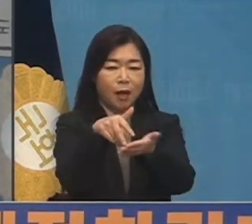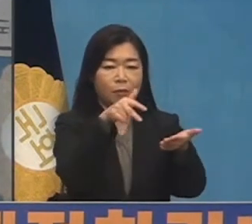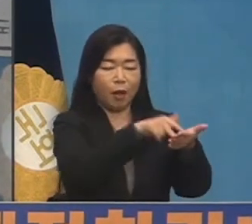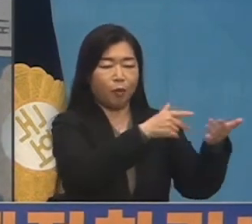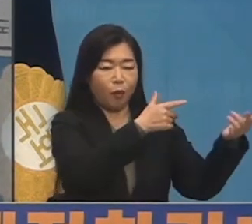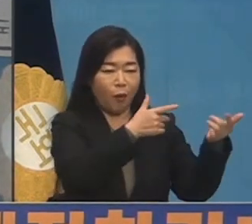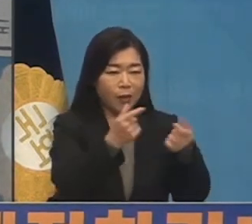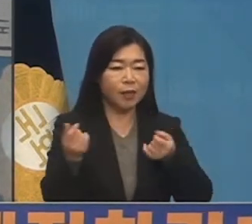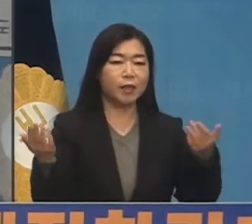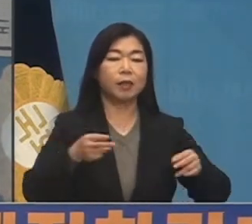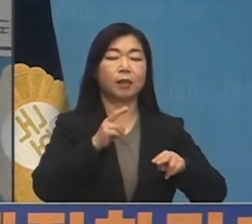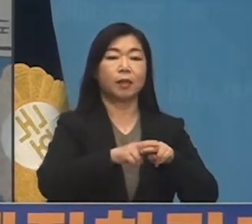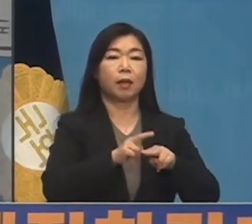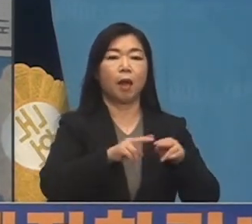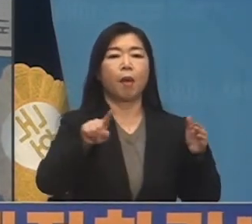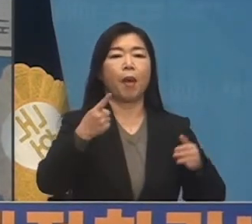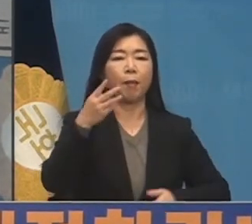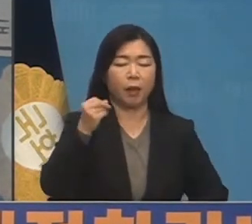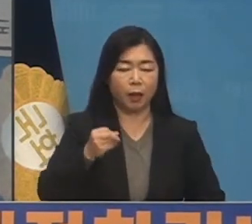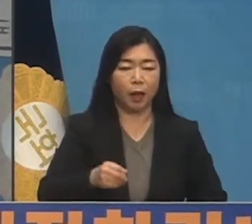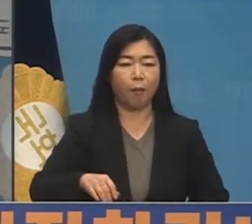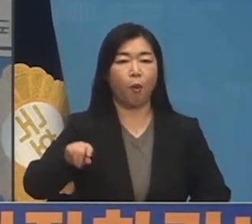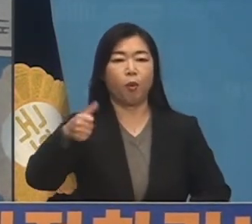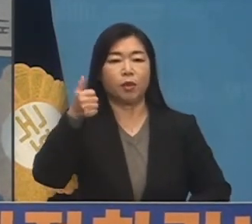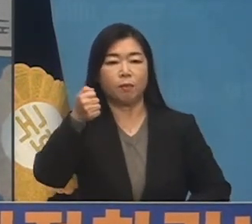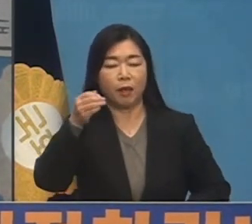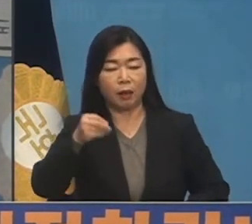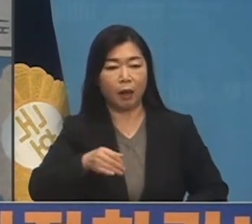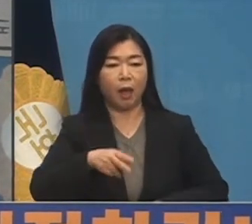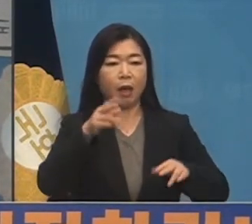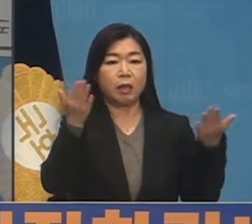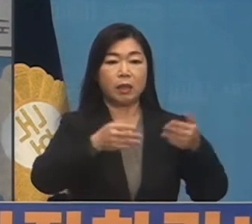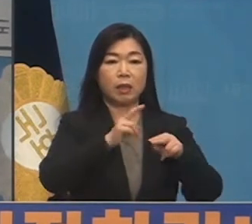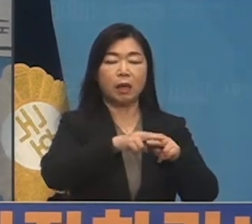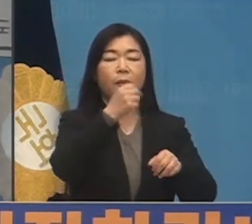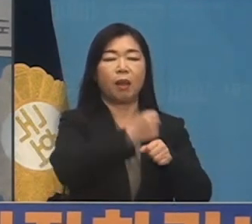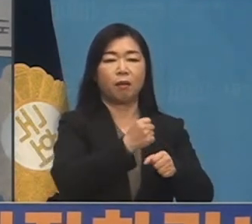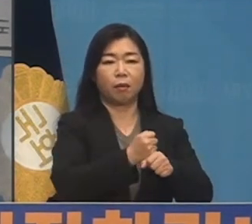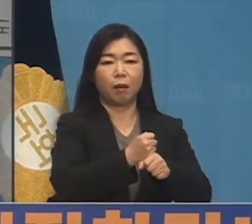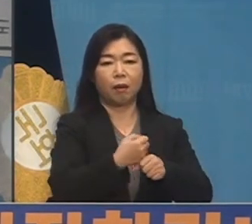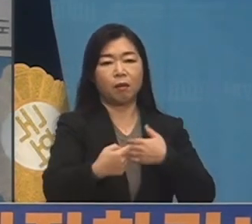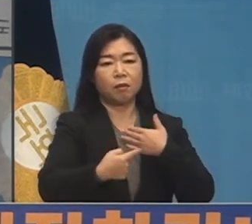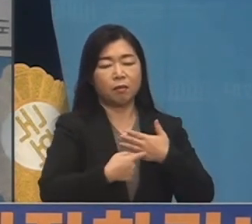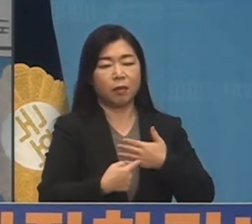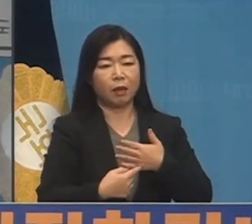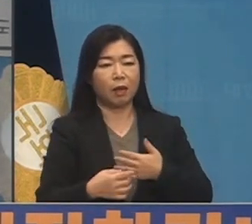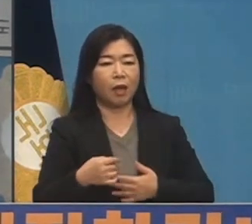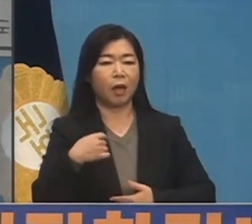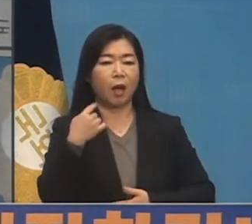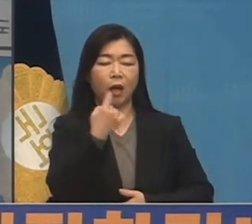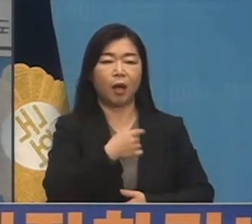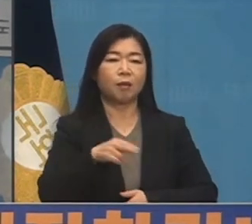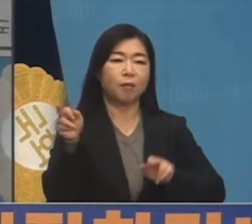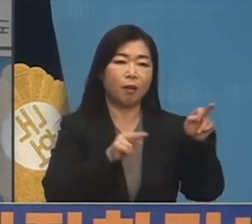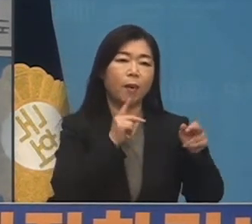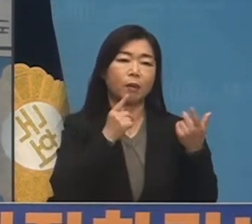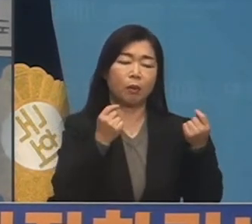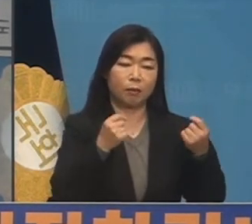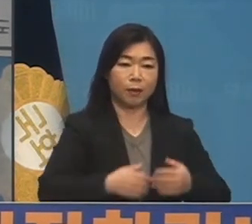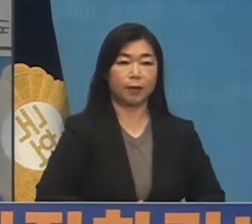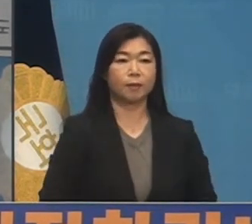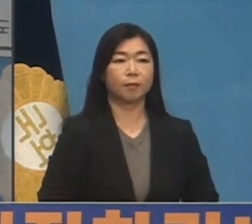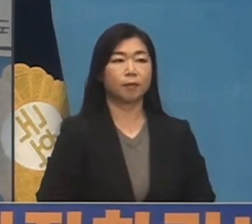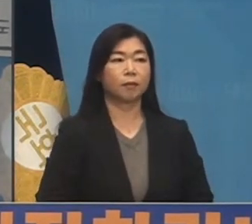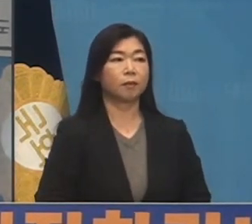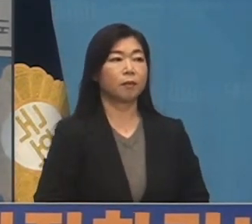일자리 100만 개, 50만 개를 이야기합니다. 허망한 일자리 공약들입니다. 코로나19